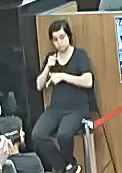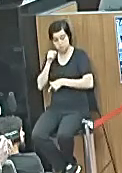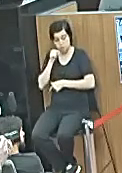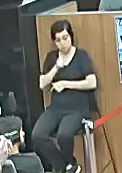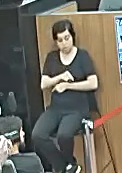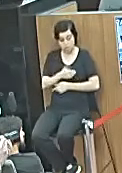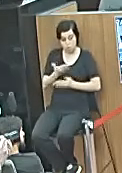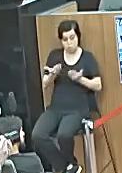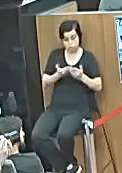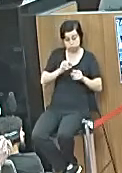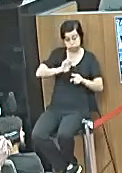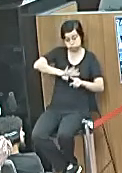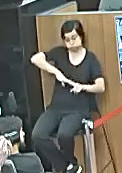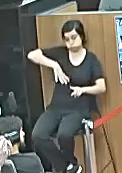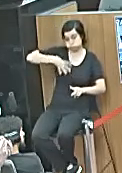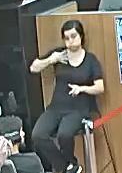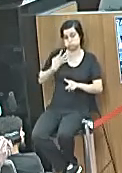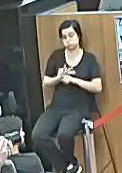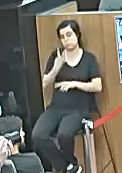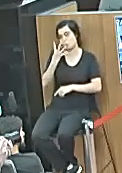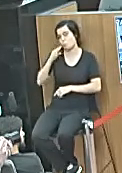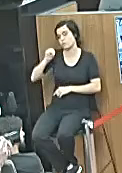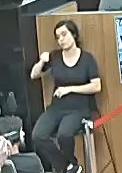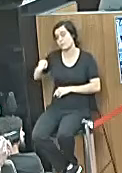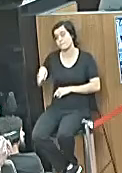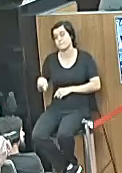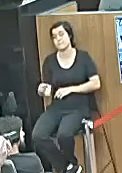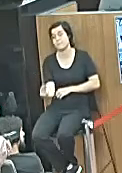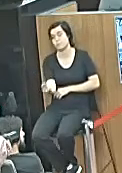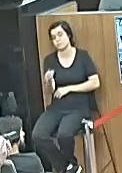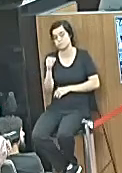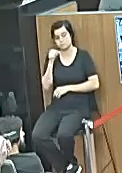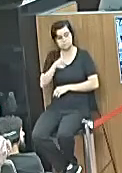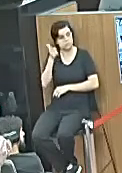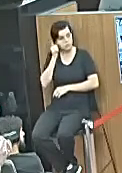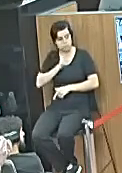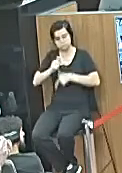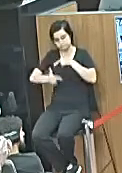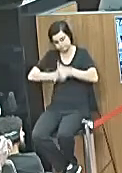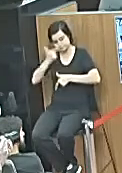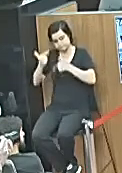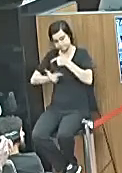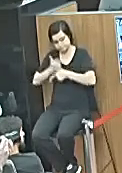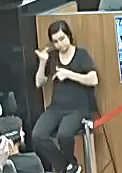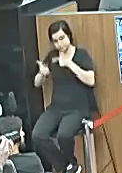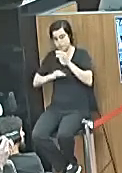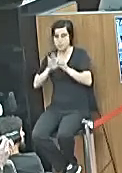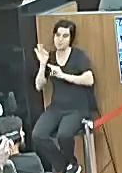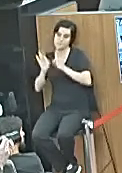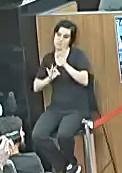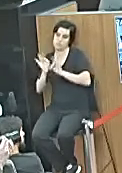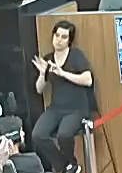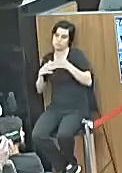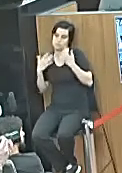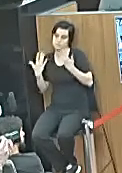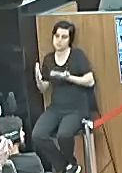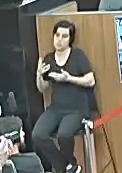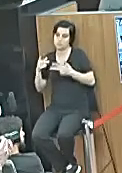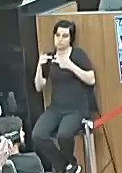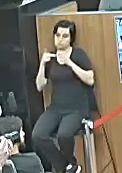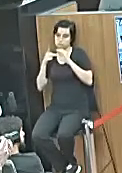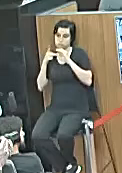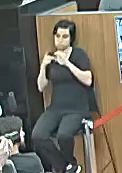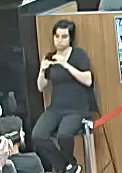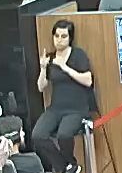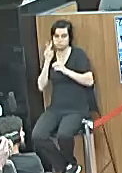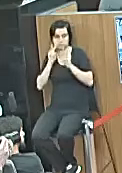hoje 4 milhões 200 já disponíveis para que os órgãos possam começar a execução de projetos então a polícia civil também alguns